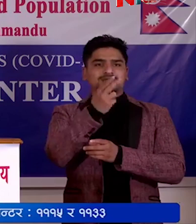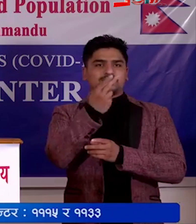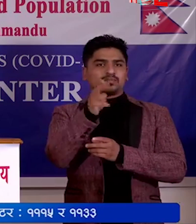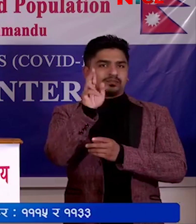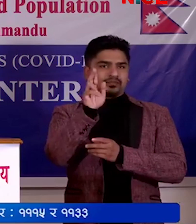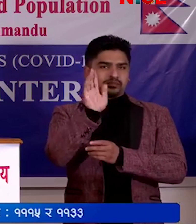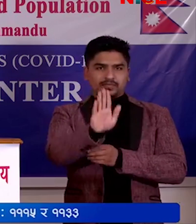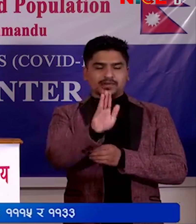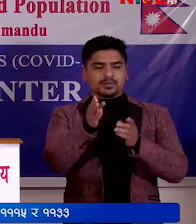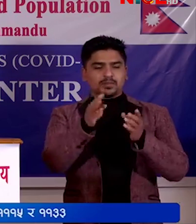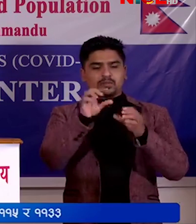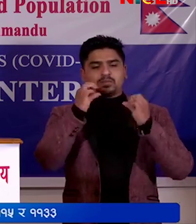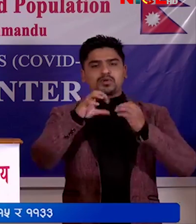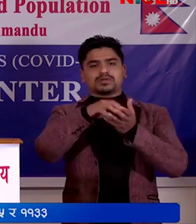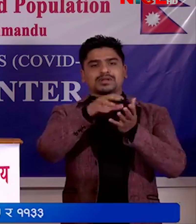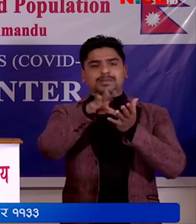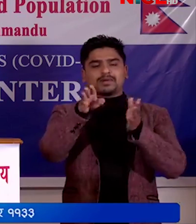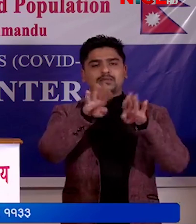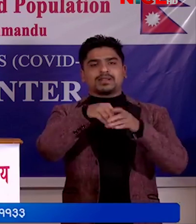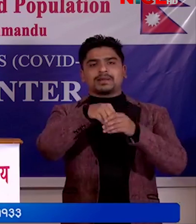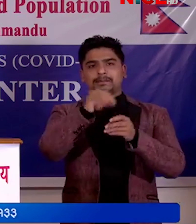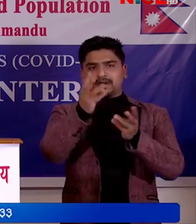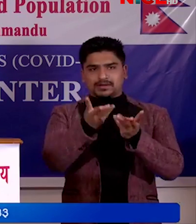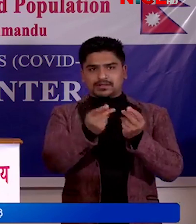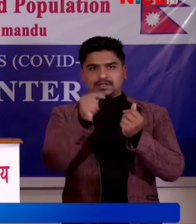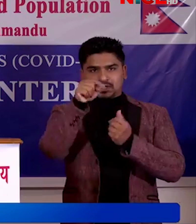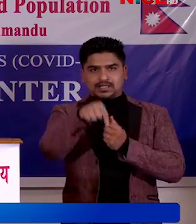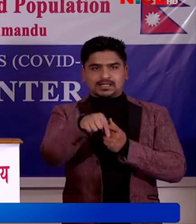प्रयोगशाला बाहिर उपत्यका बाहिरको सङ्ख्या अहिले